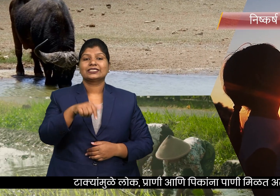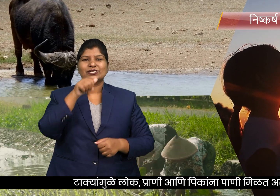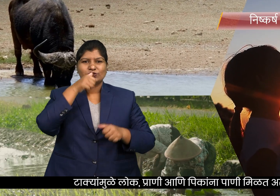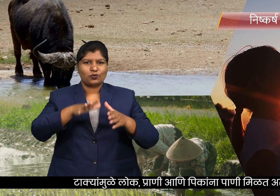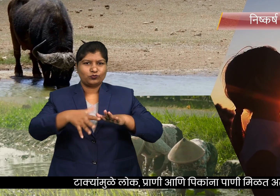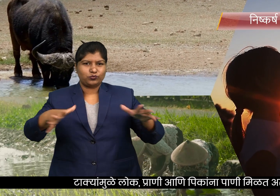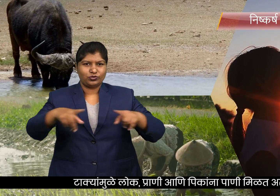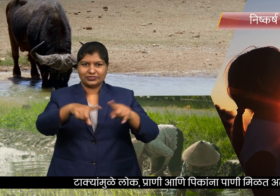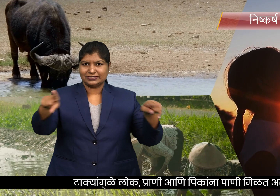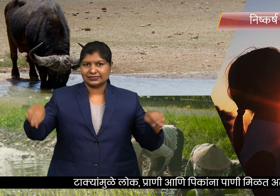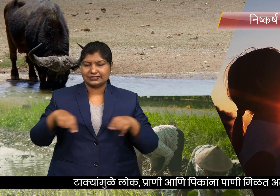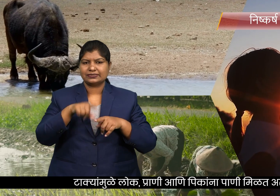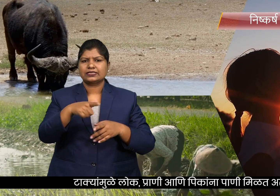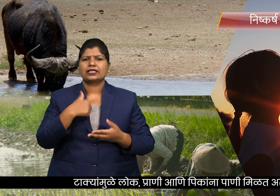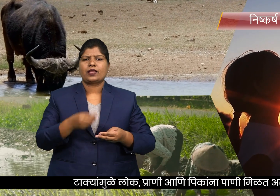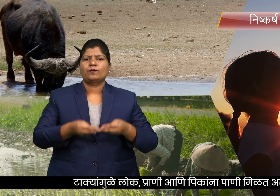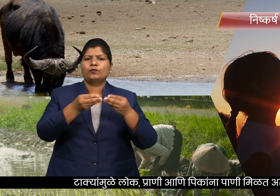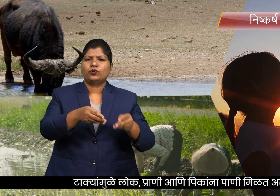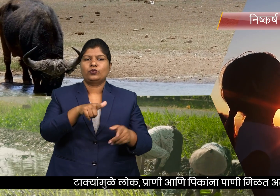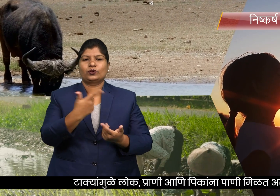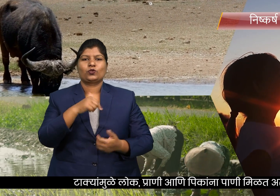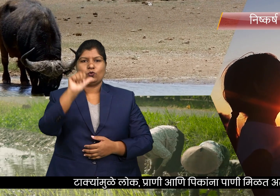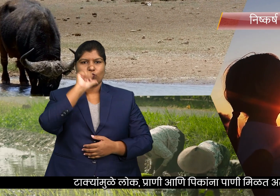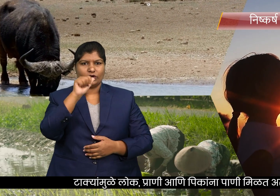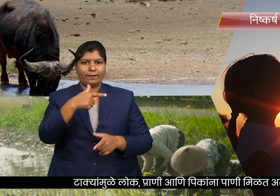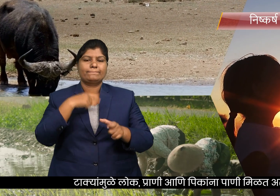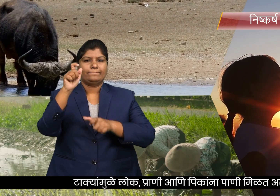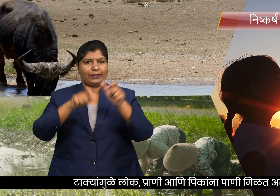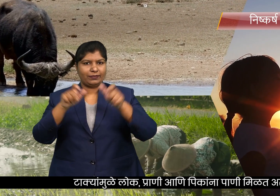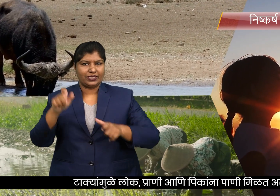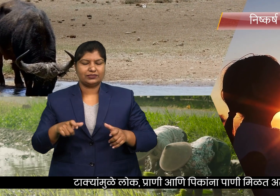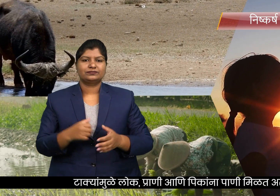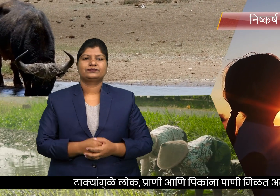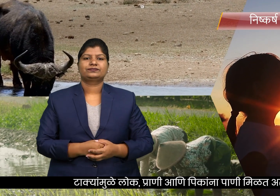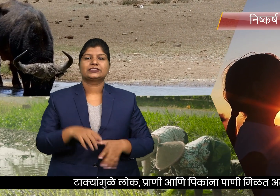टाक्यांमुळे लोक पाणी आणि पिकांचे पाणी मिळते असे